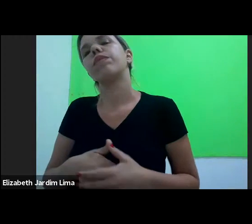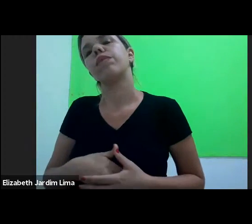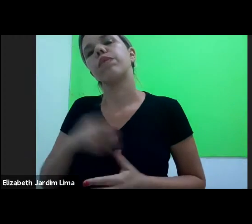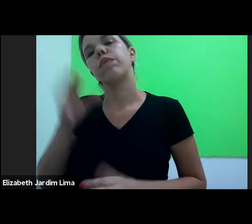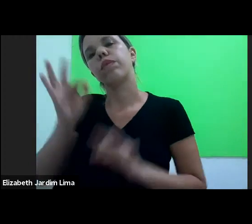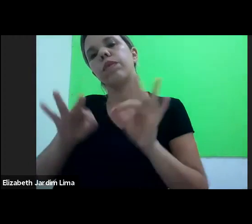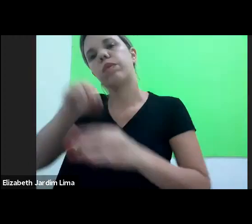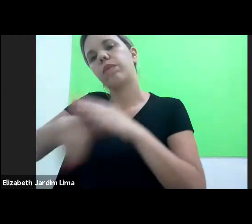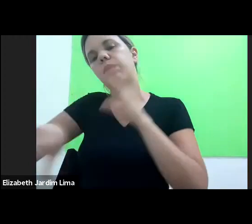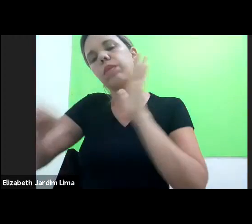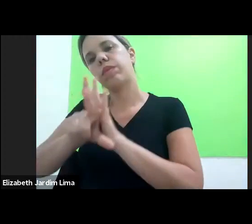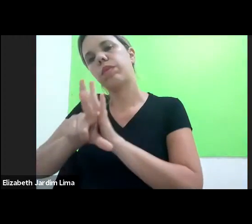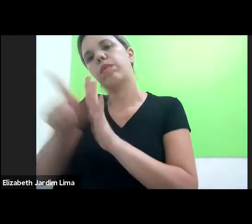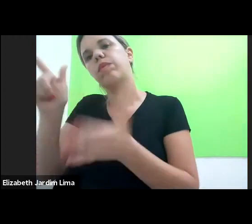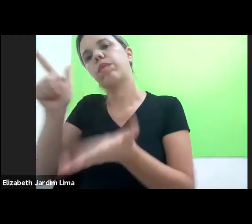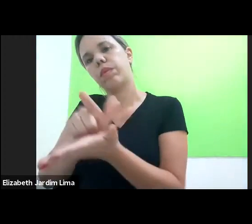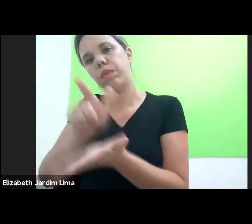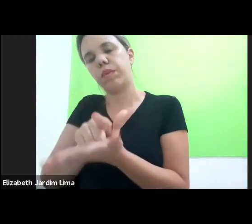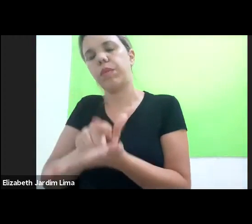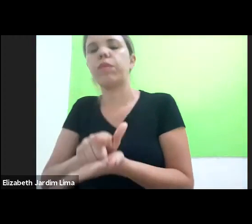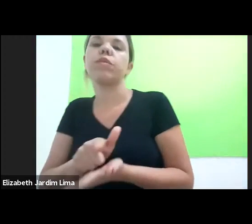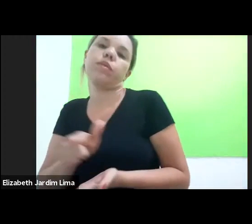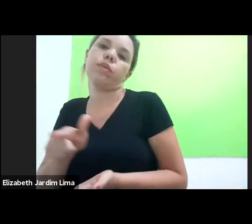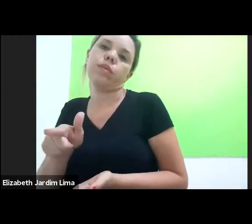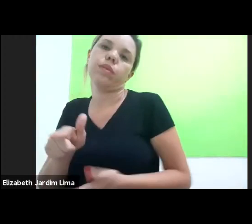juridicamente no papel. Então,